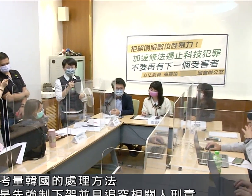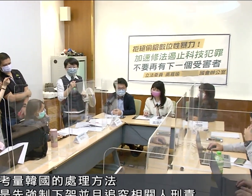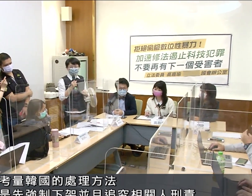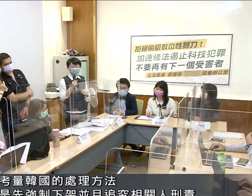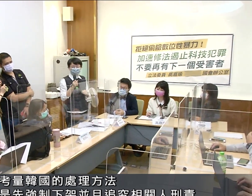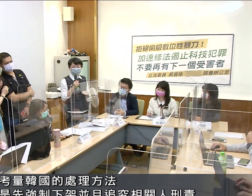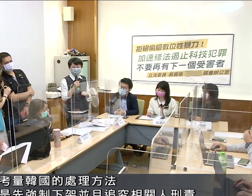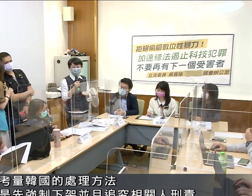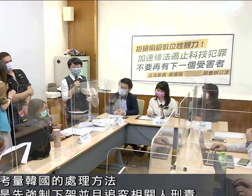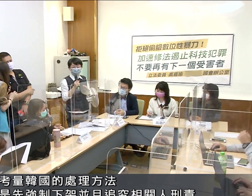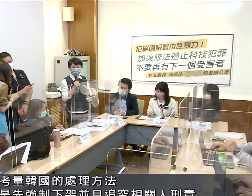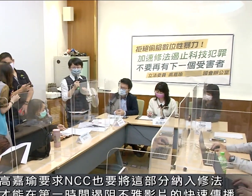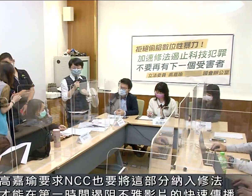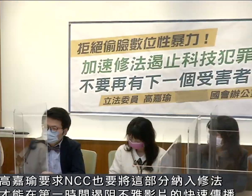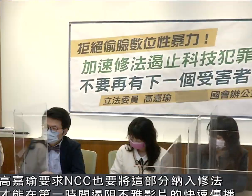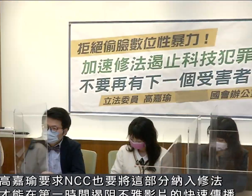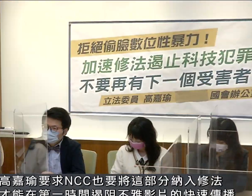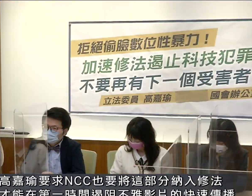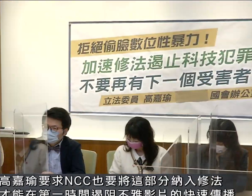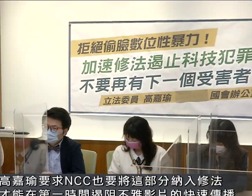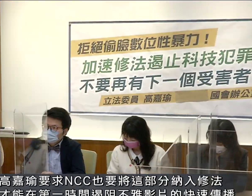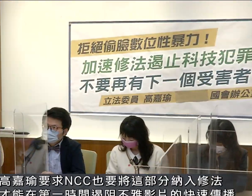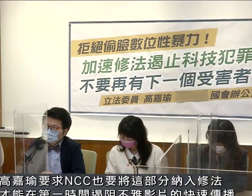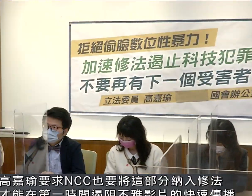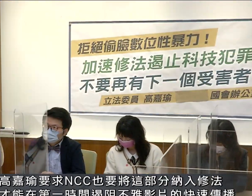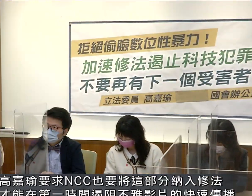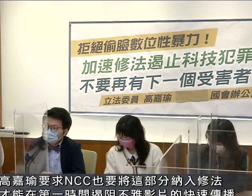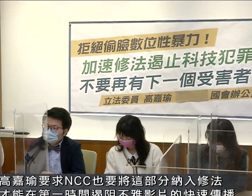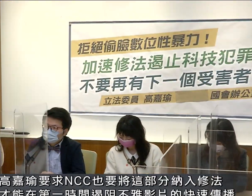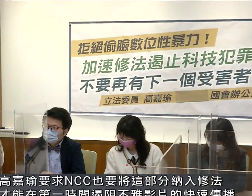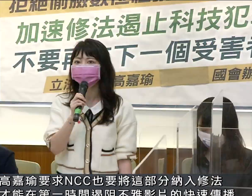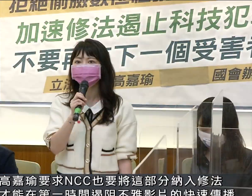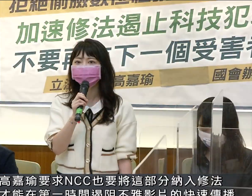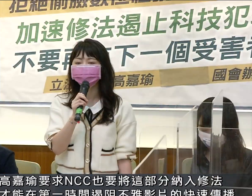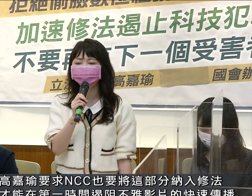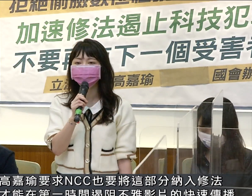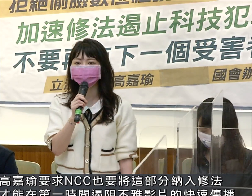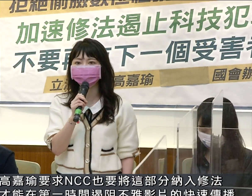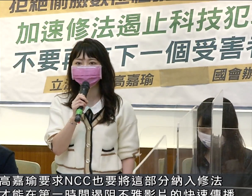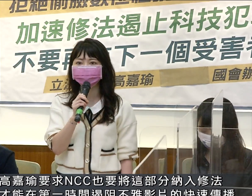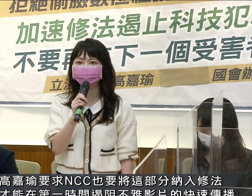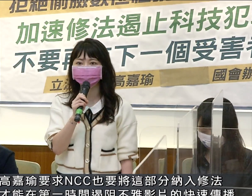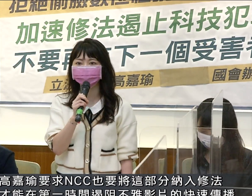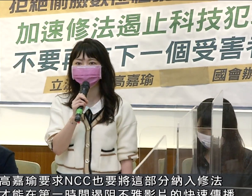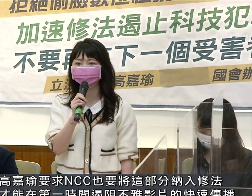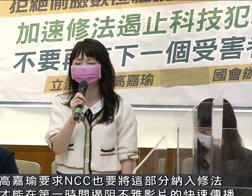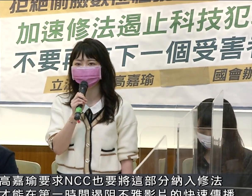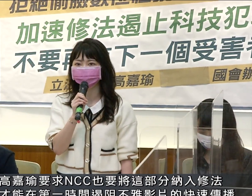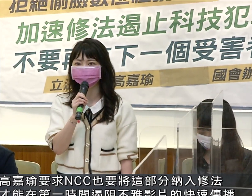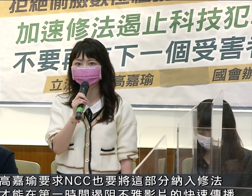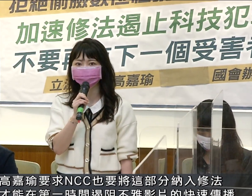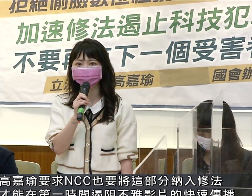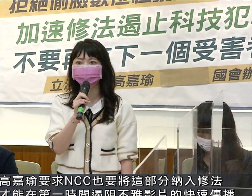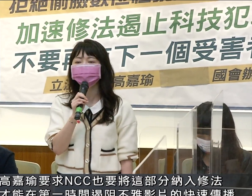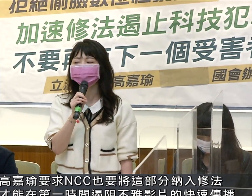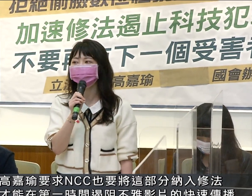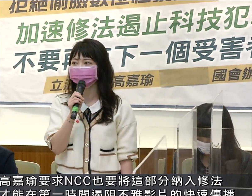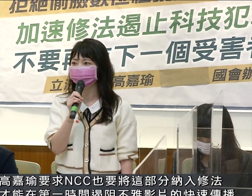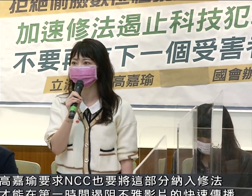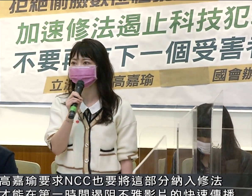追究相关人刑责，高嘉瑜要求 NCC 也要将这部分纳入修法，才能在第一时间遏阻不雅影片的快速传